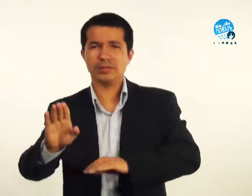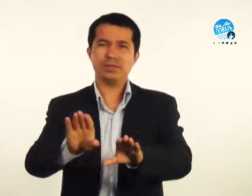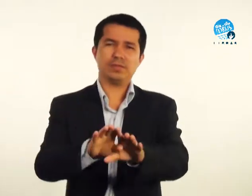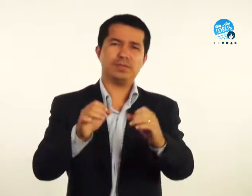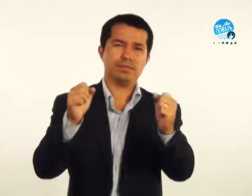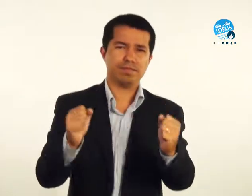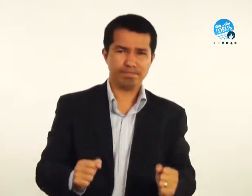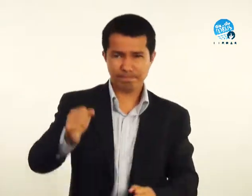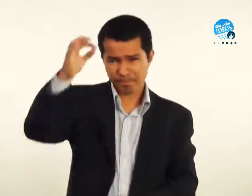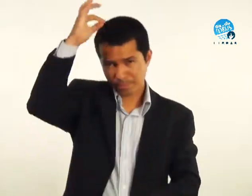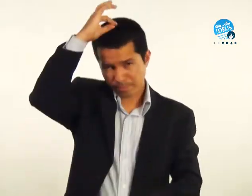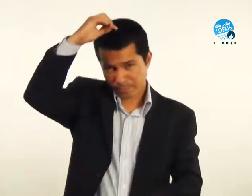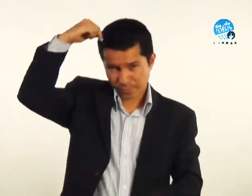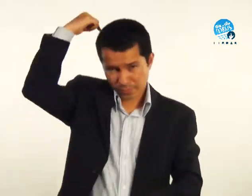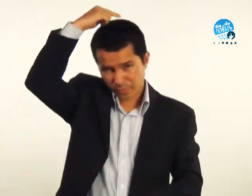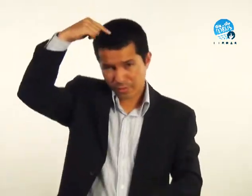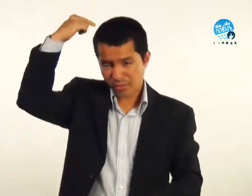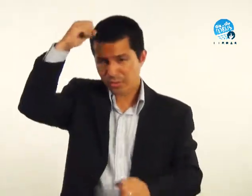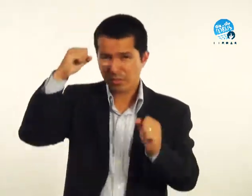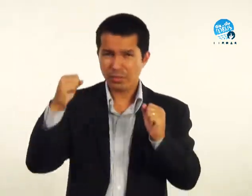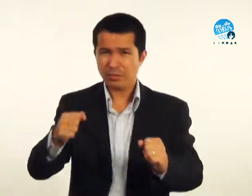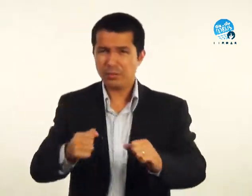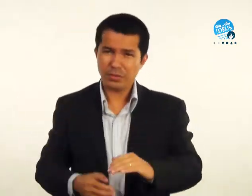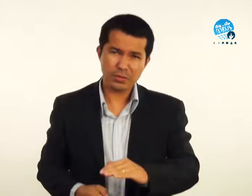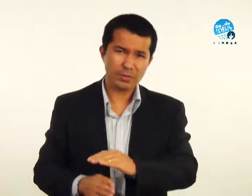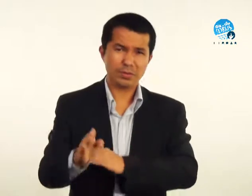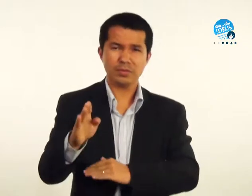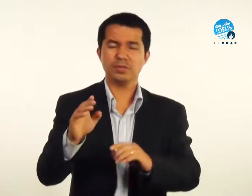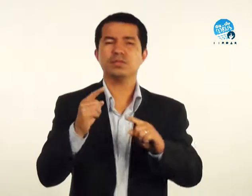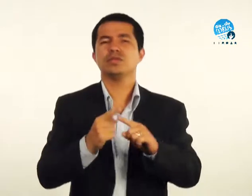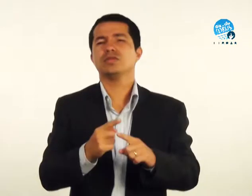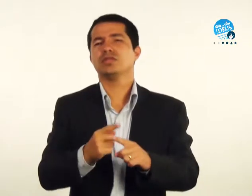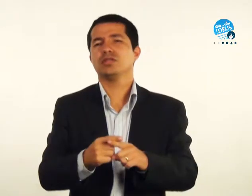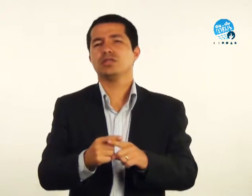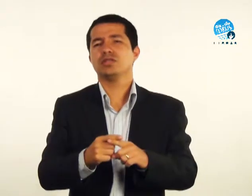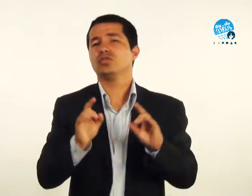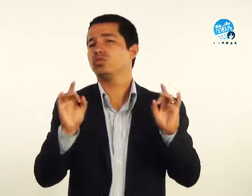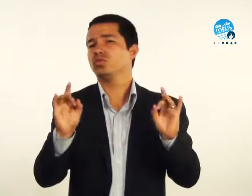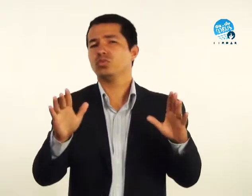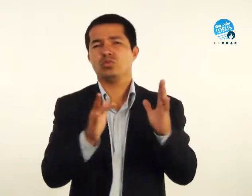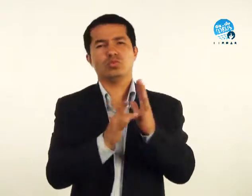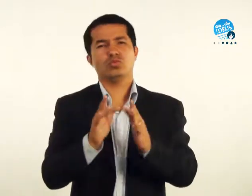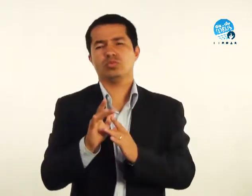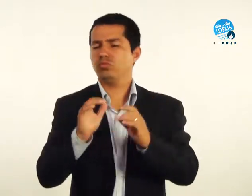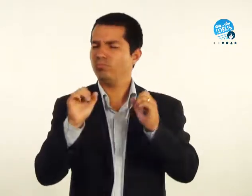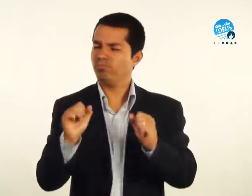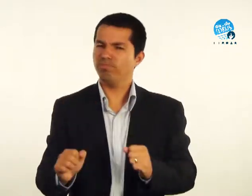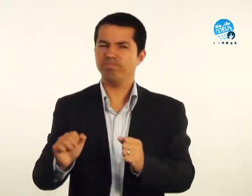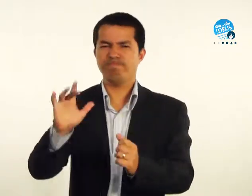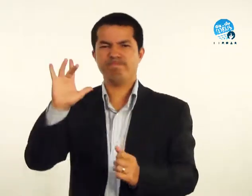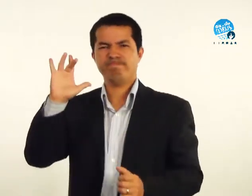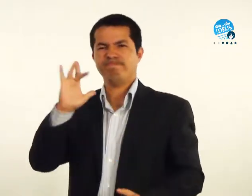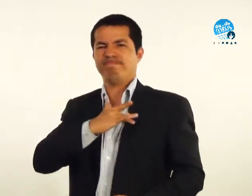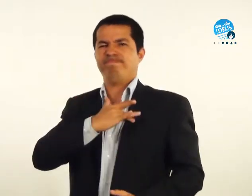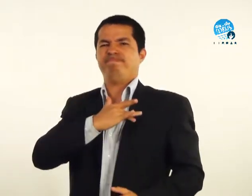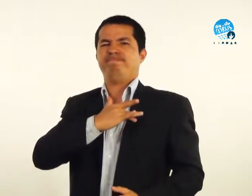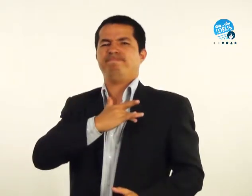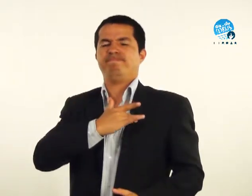vida e que o poder do Espírito Santo entrasse neles, porque só Jesus batiza com o seu